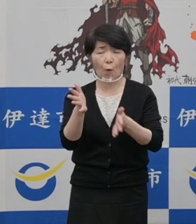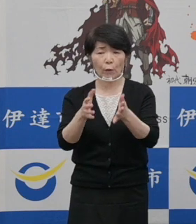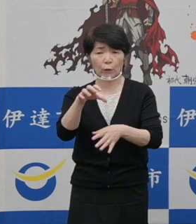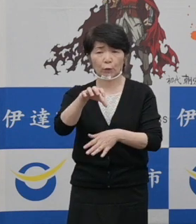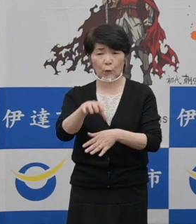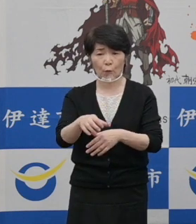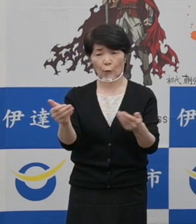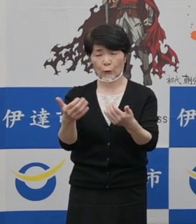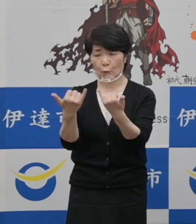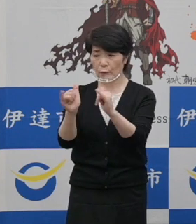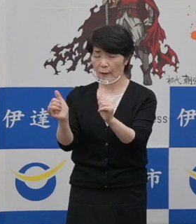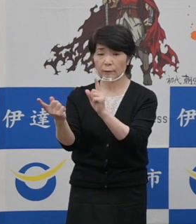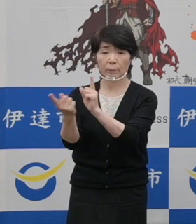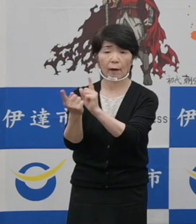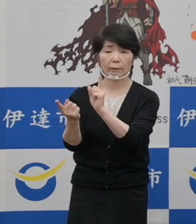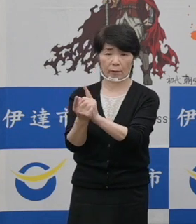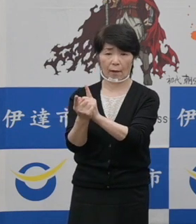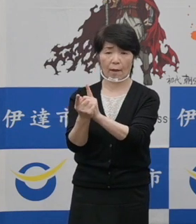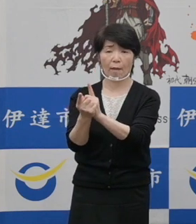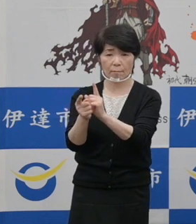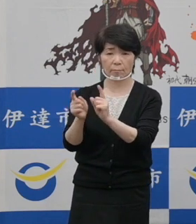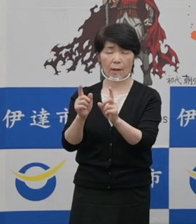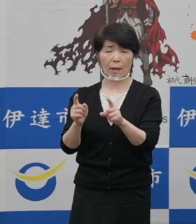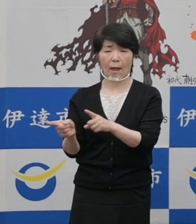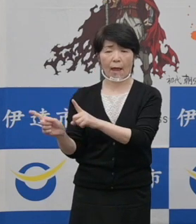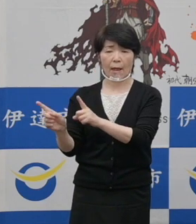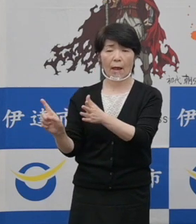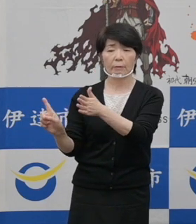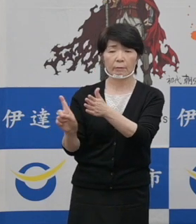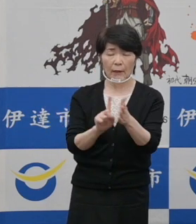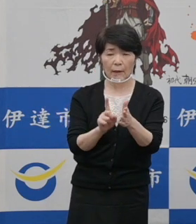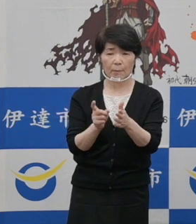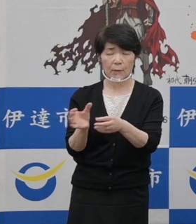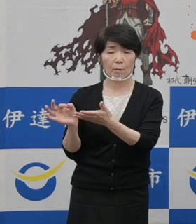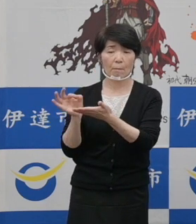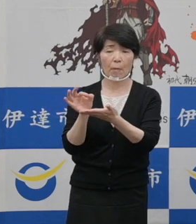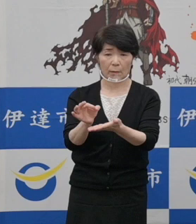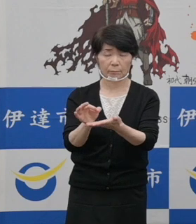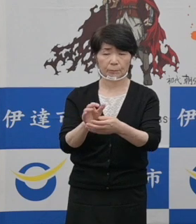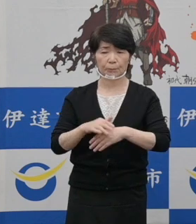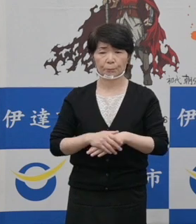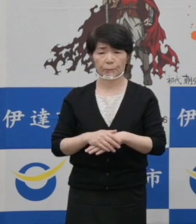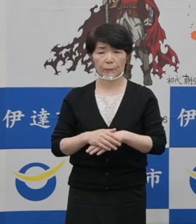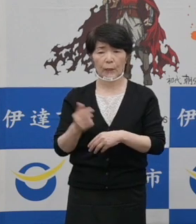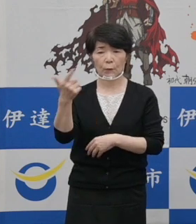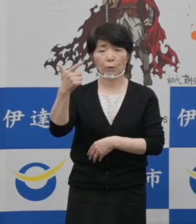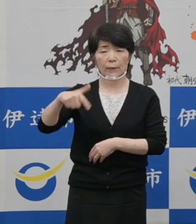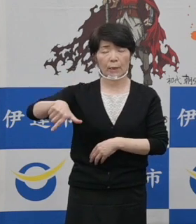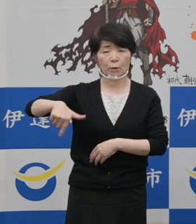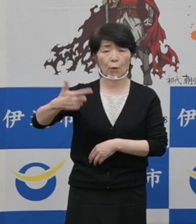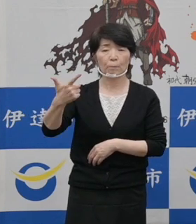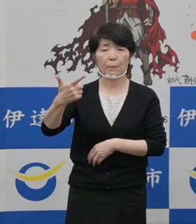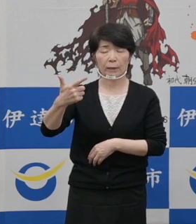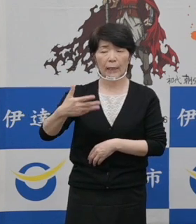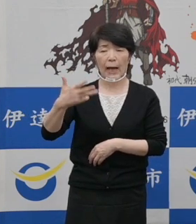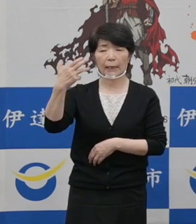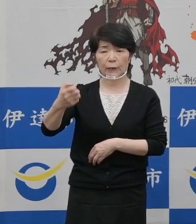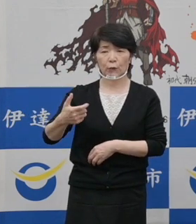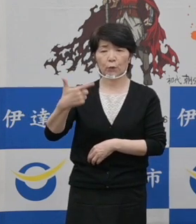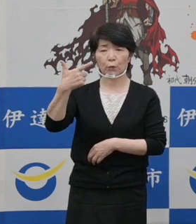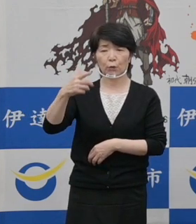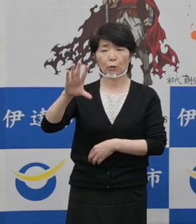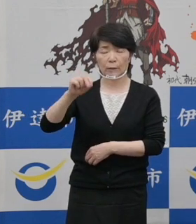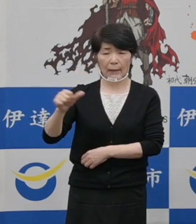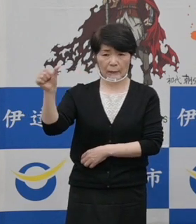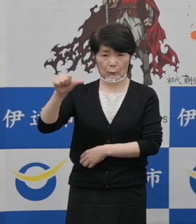者に対しまして施設整備の一部を補助いたしました。 6686万5000円です